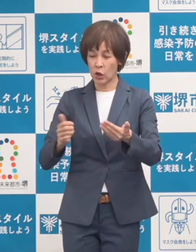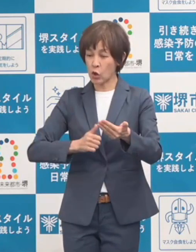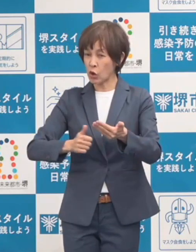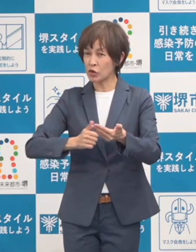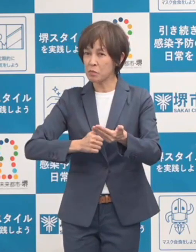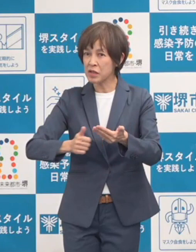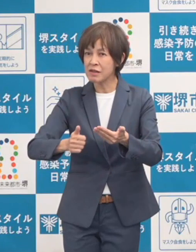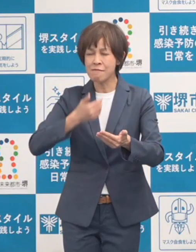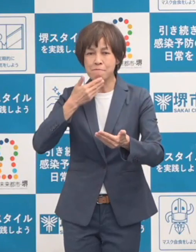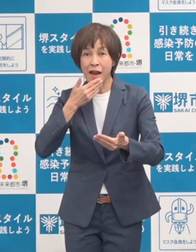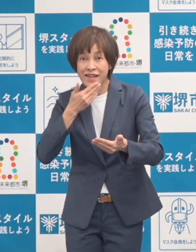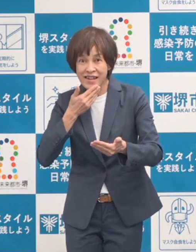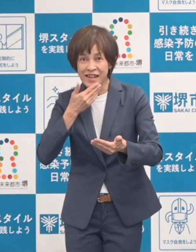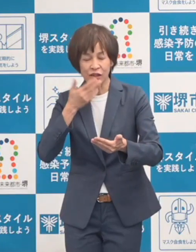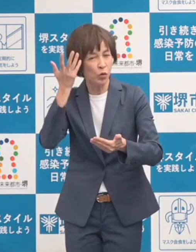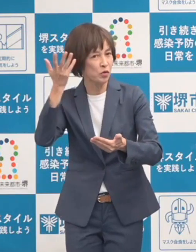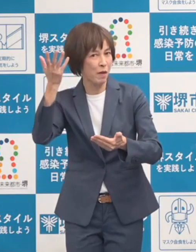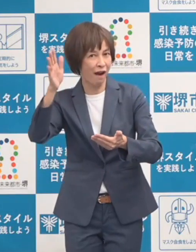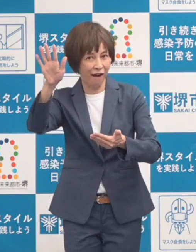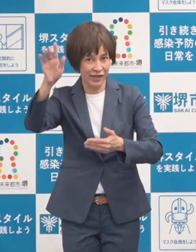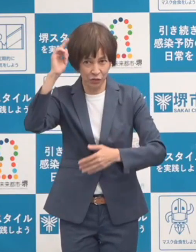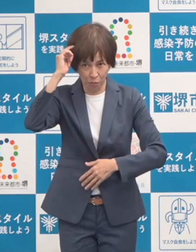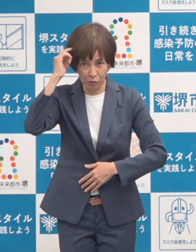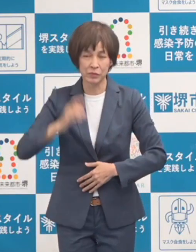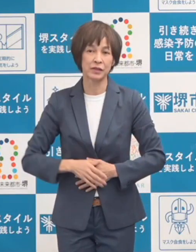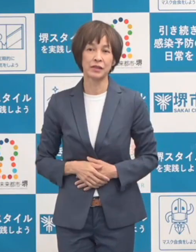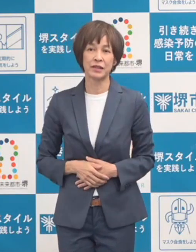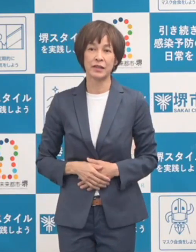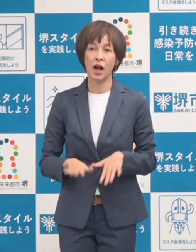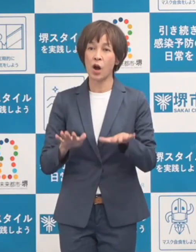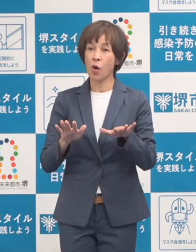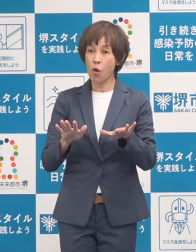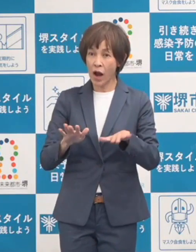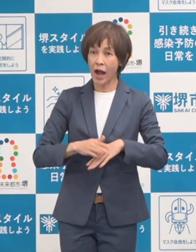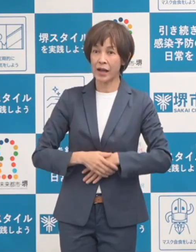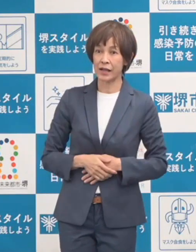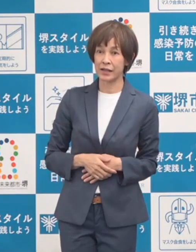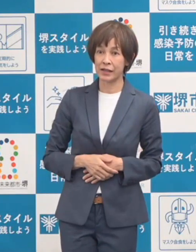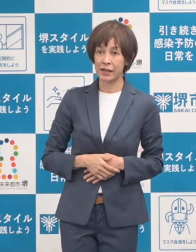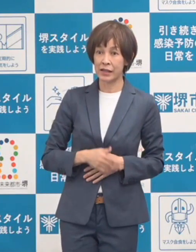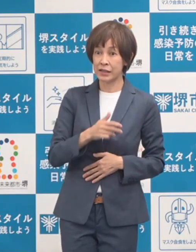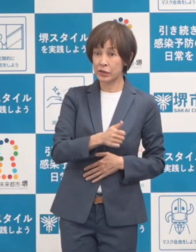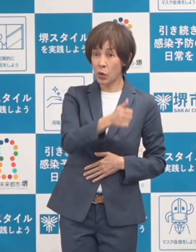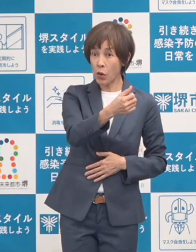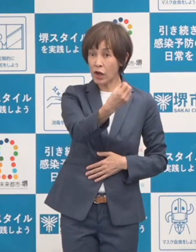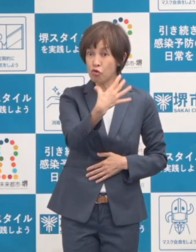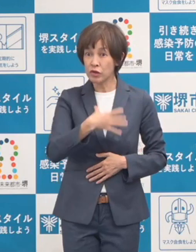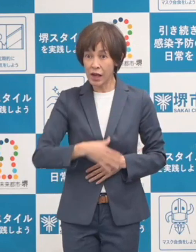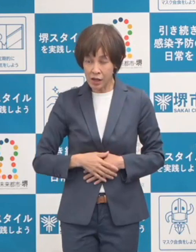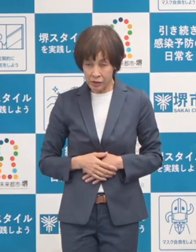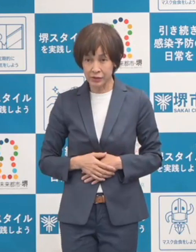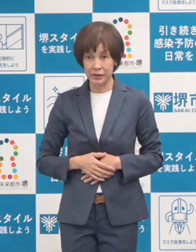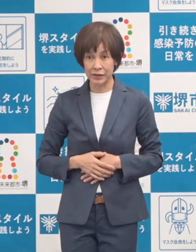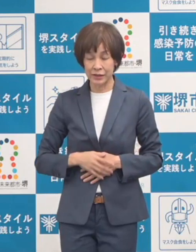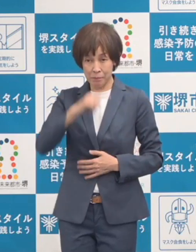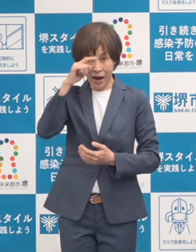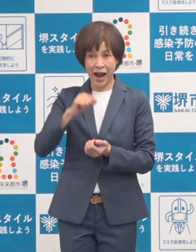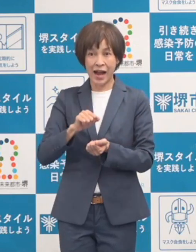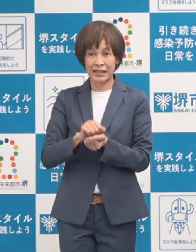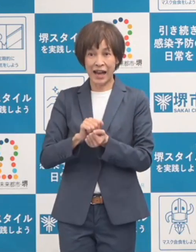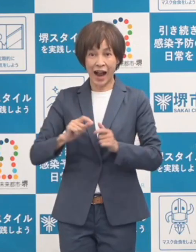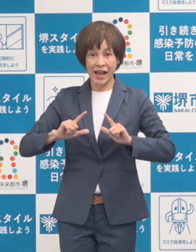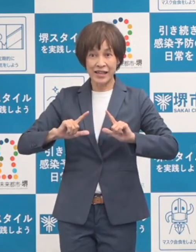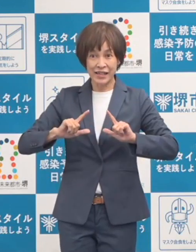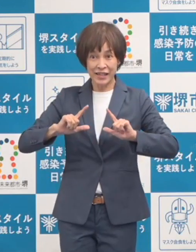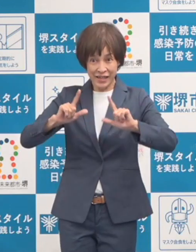高めようという大きな絵があったように思うんですが、今回市長が出してらっしゃるのはあくまでも堺東と堺の間で、あそこま